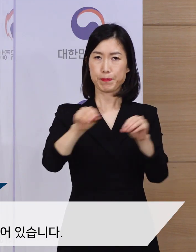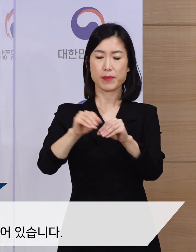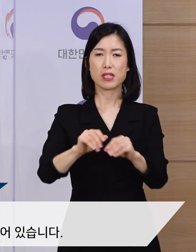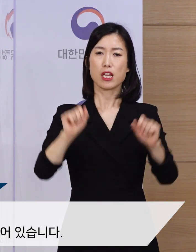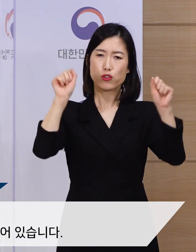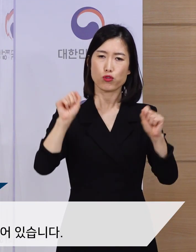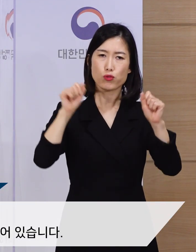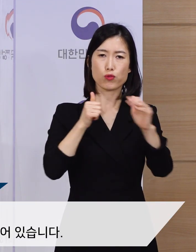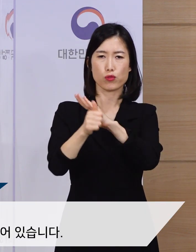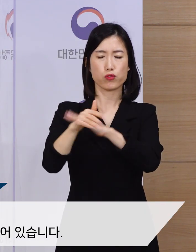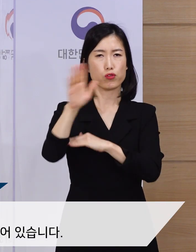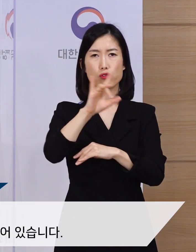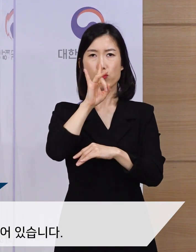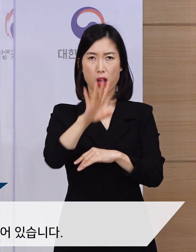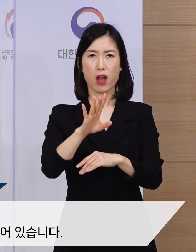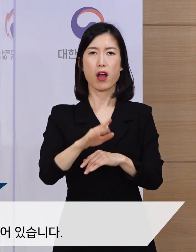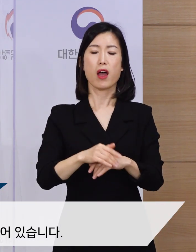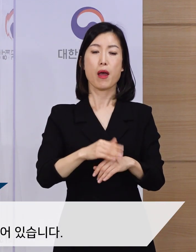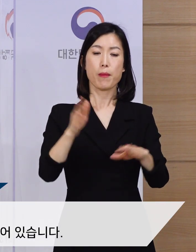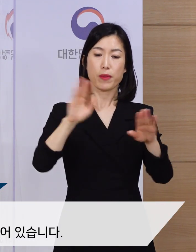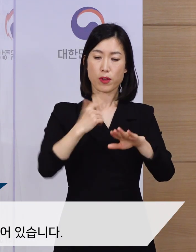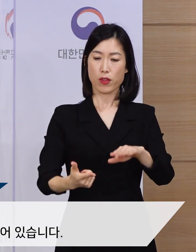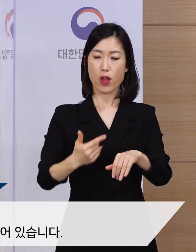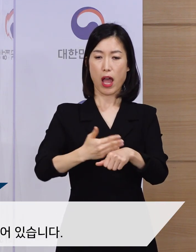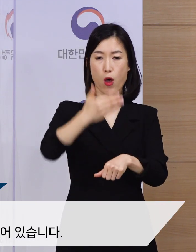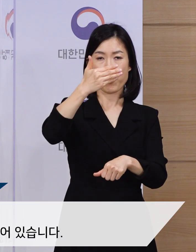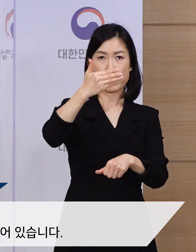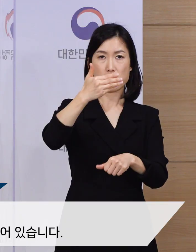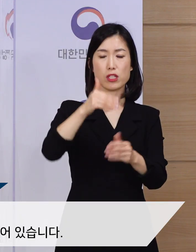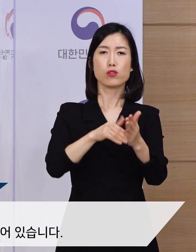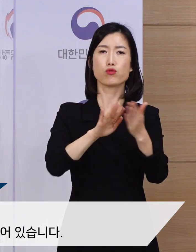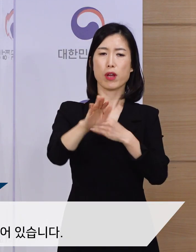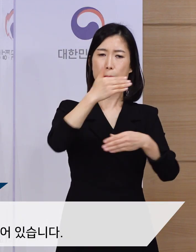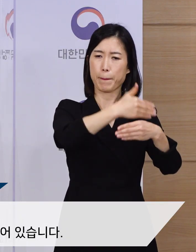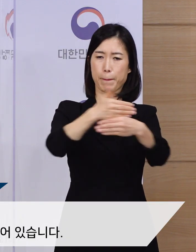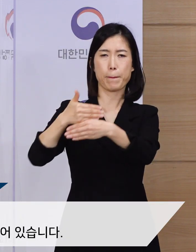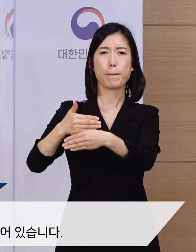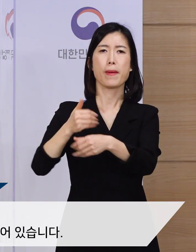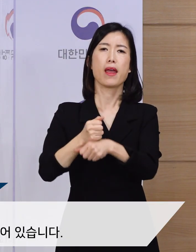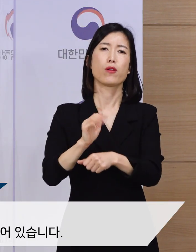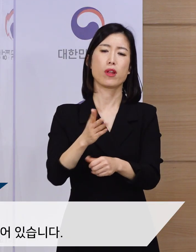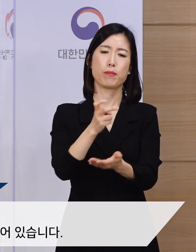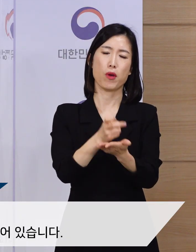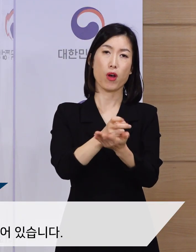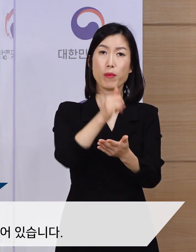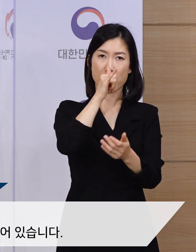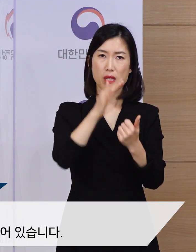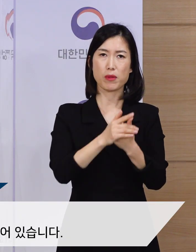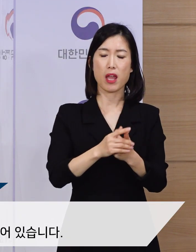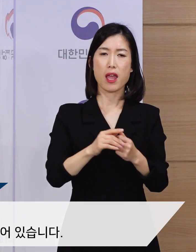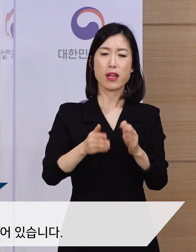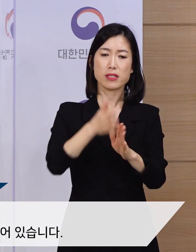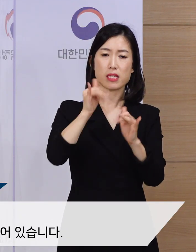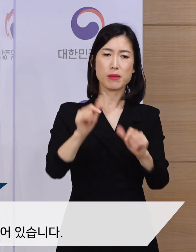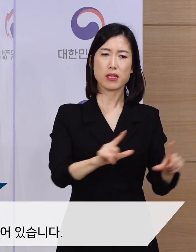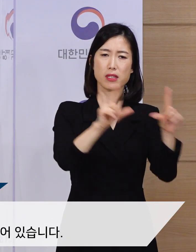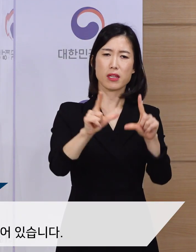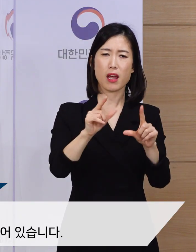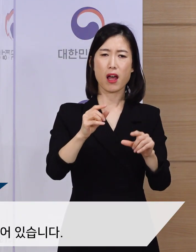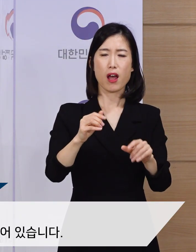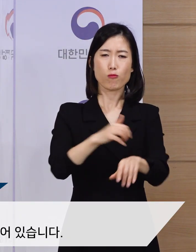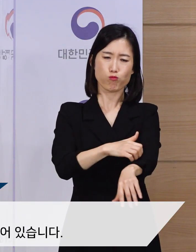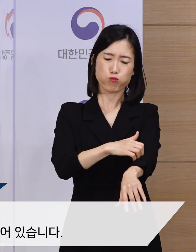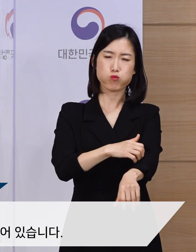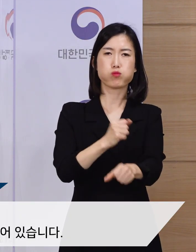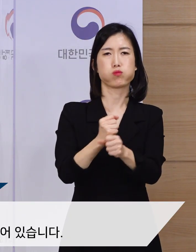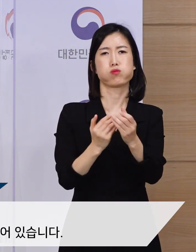많은 다중이용시설의 21시 이후 영업 중단 등 민생을 어렵게 하는 강력한 방역 조치들이 포함되어